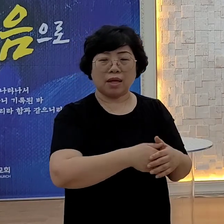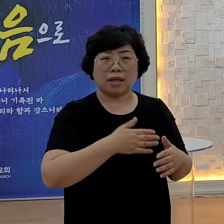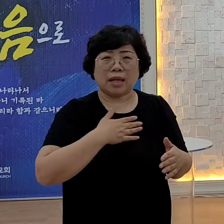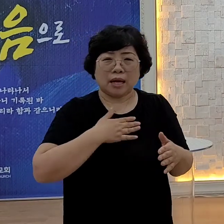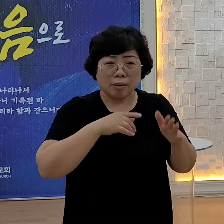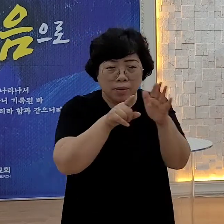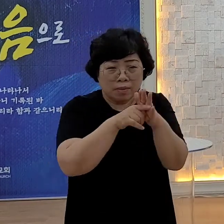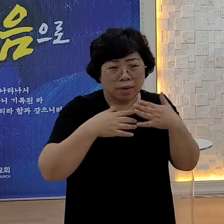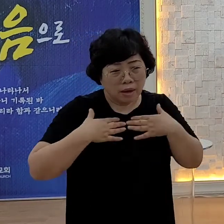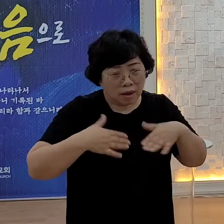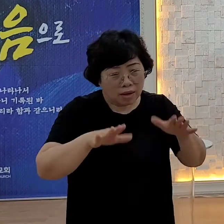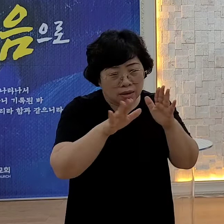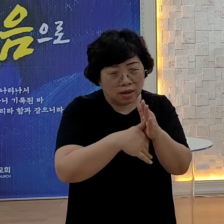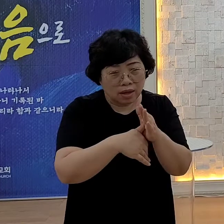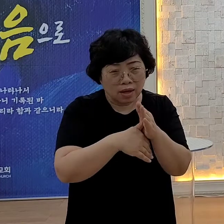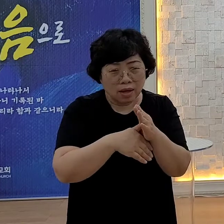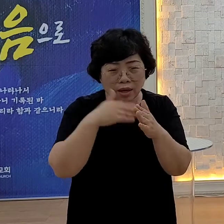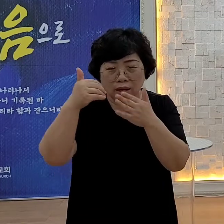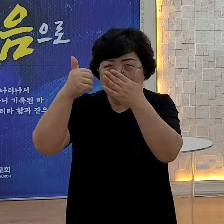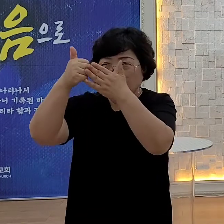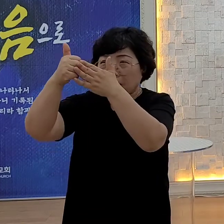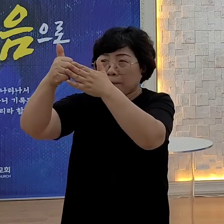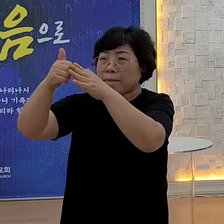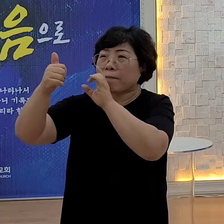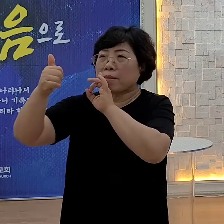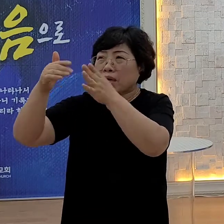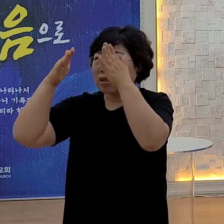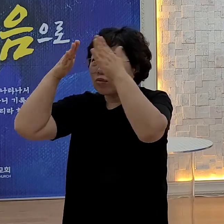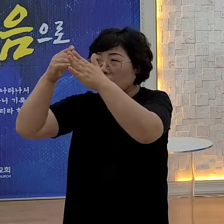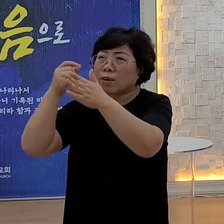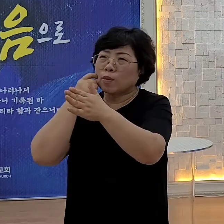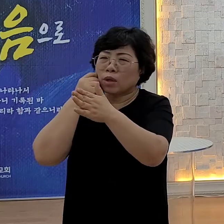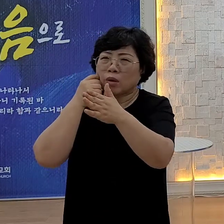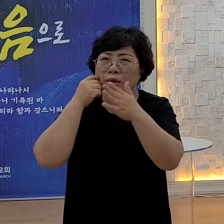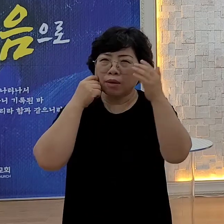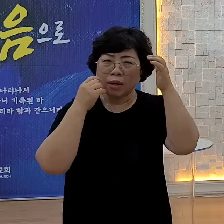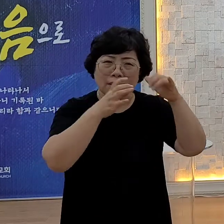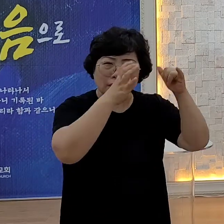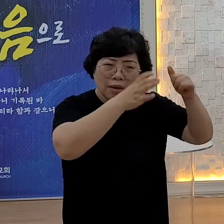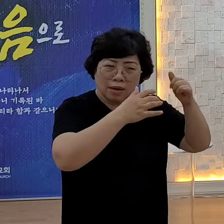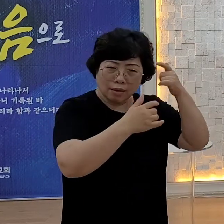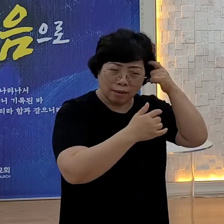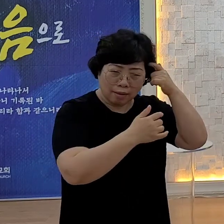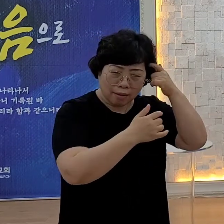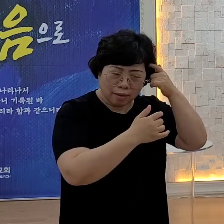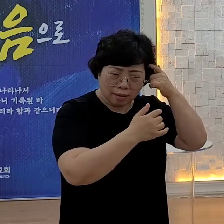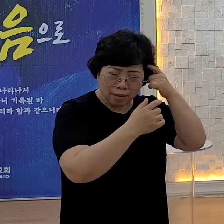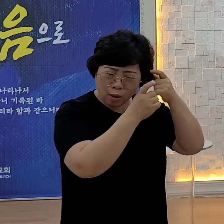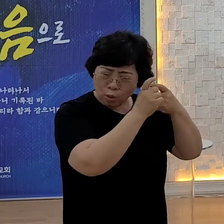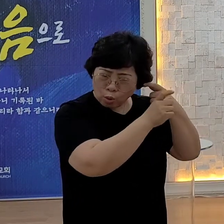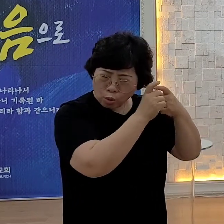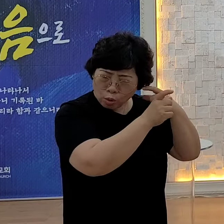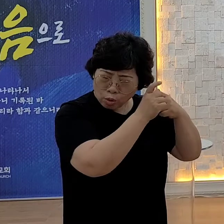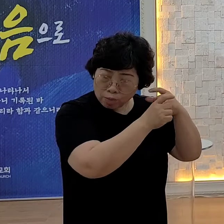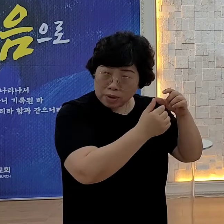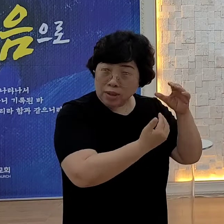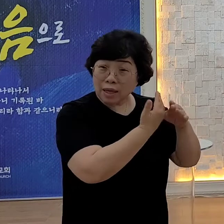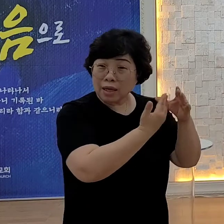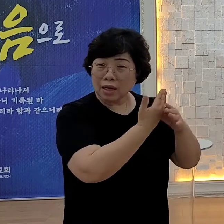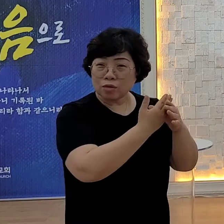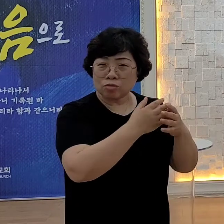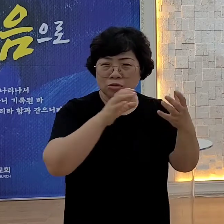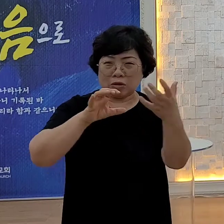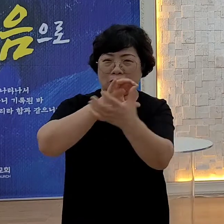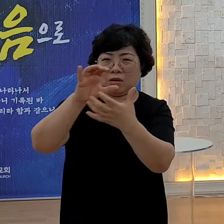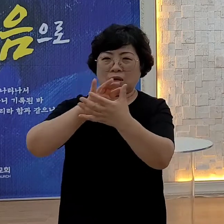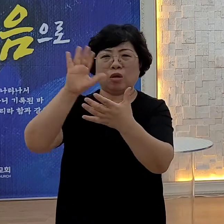믿음이 약할 때일수록 내 생각과 이 인간적 개입이 더 많아지는 그런 걸음을 통해서